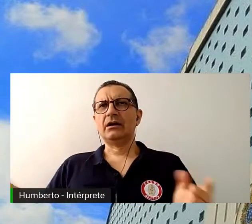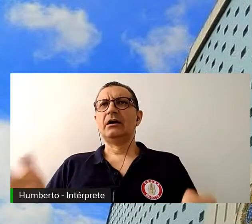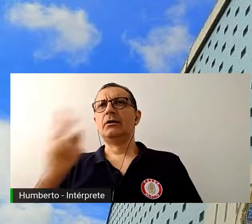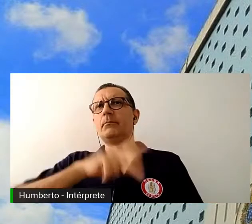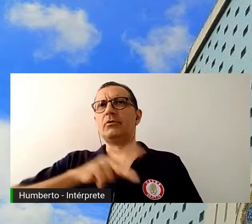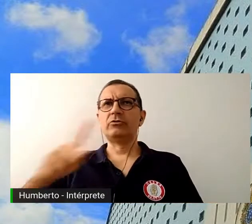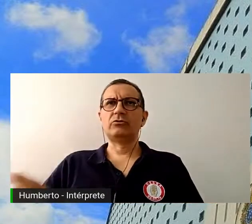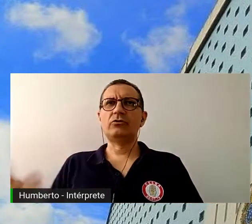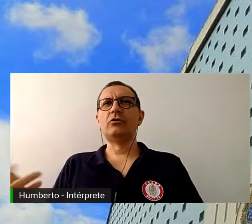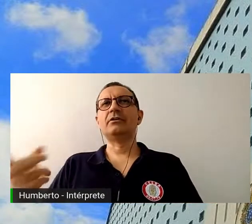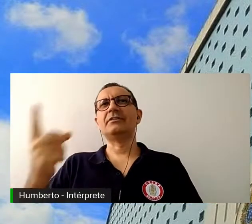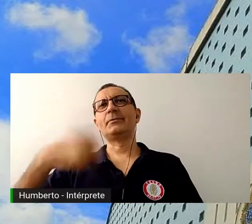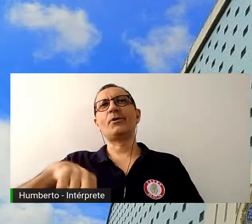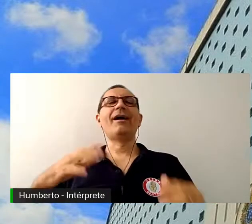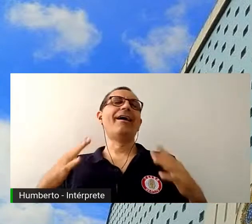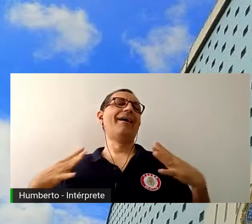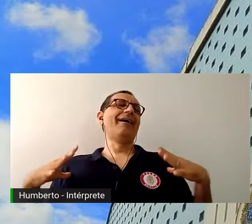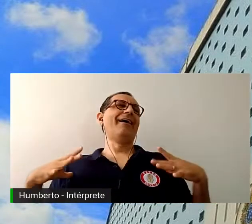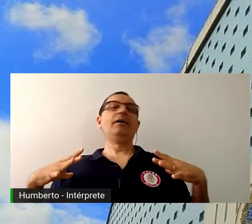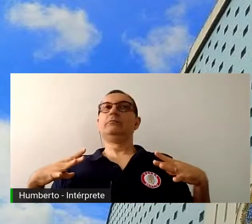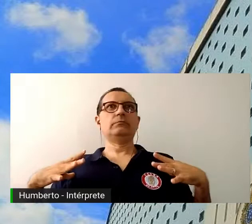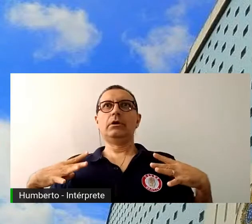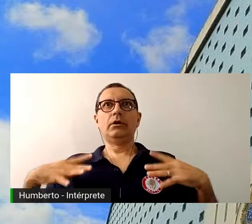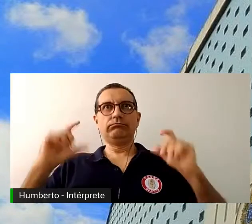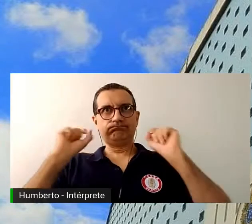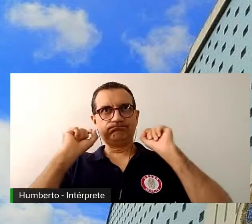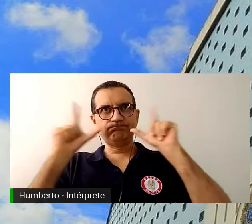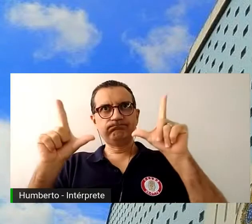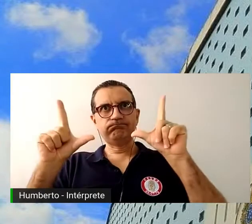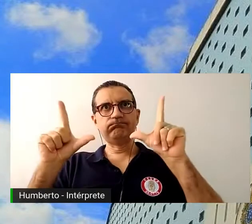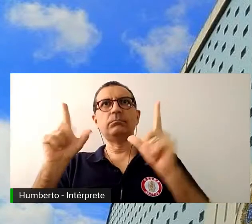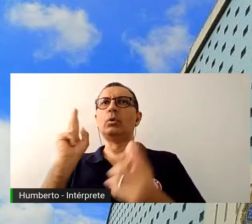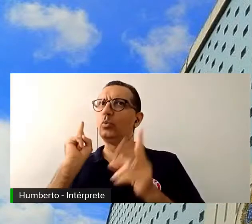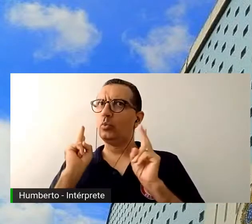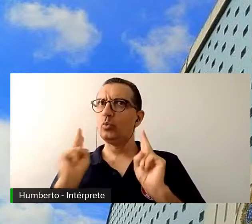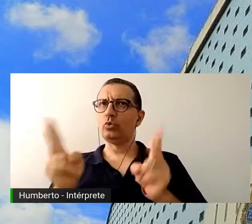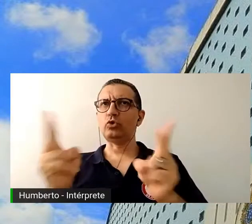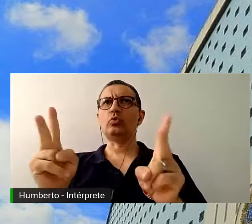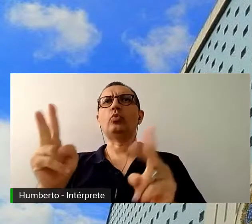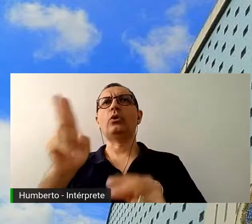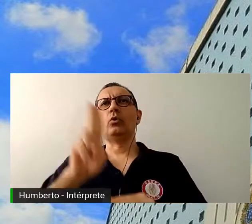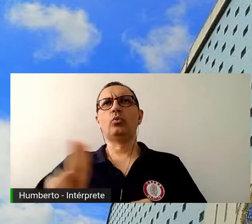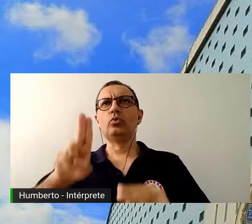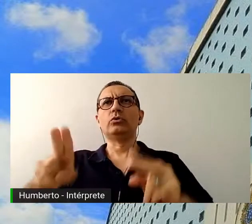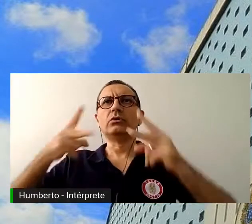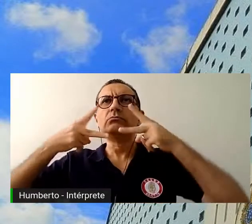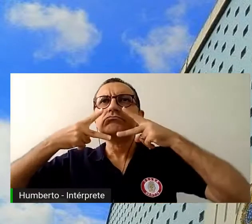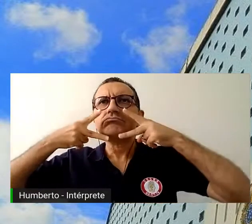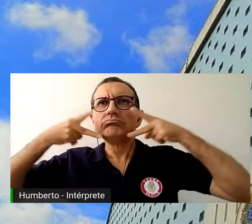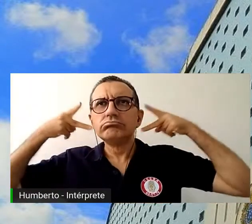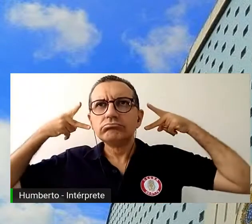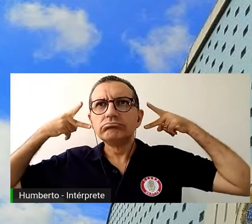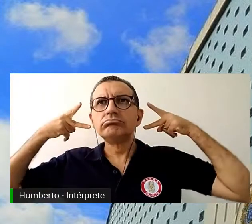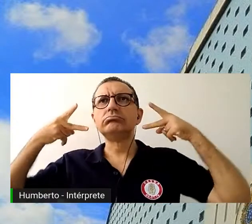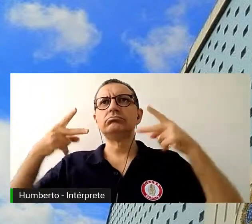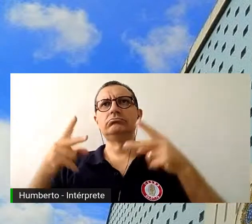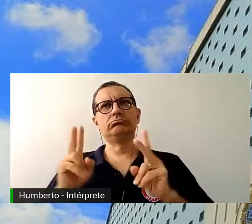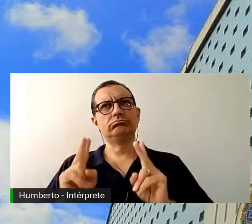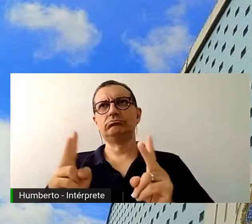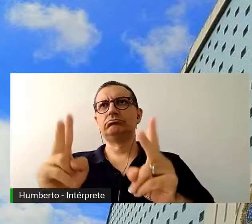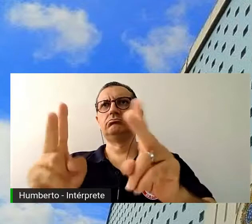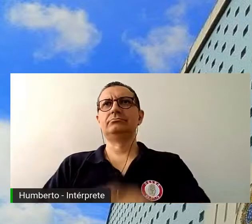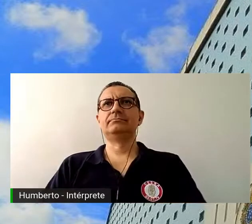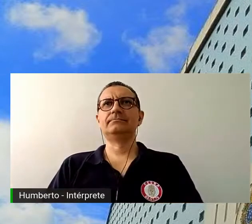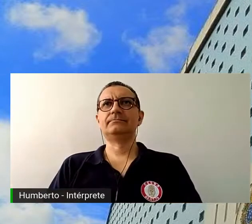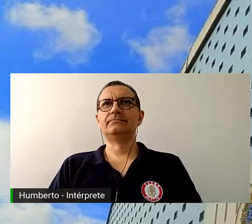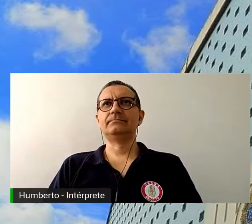a guarda frente a essa pandemia, né, não esquecermos de usar a máscara como forma de respeito e preservar